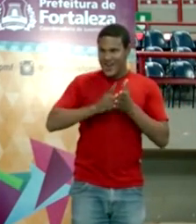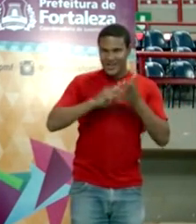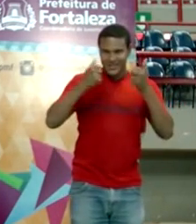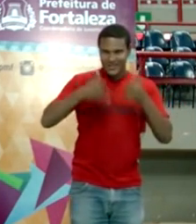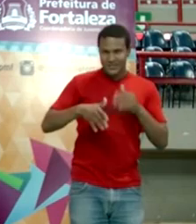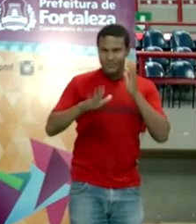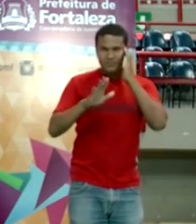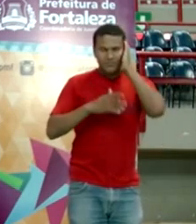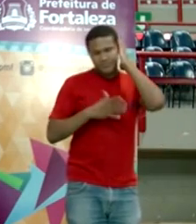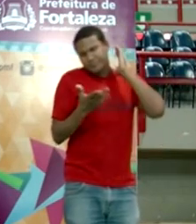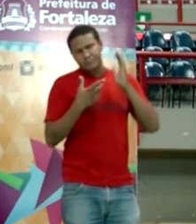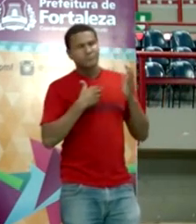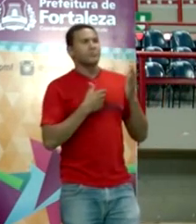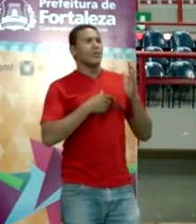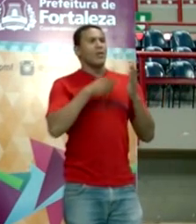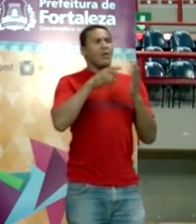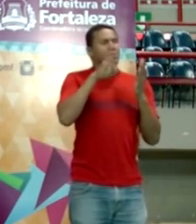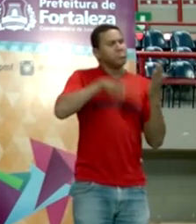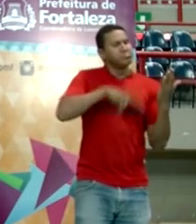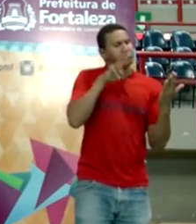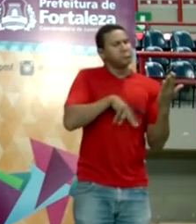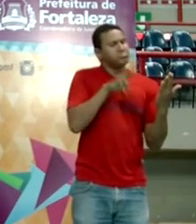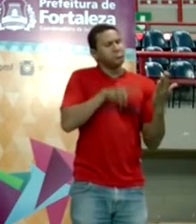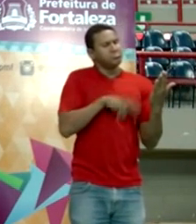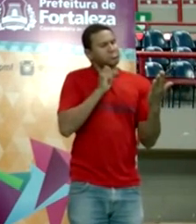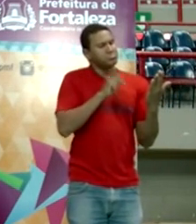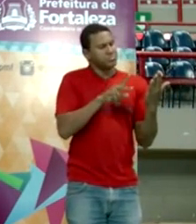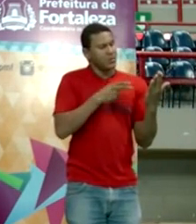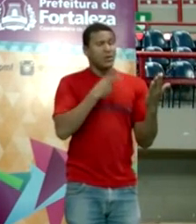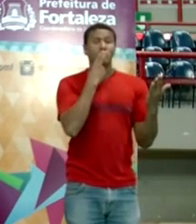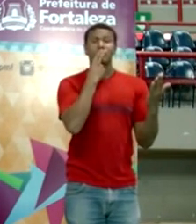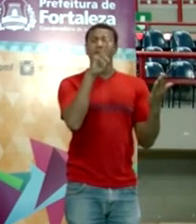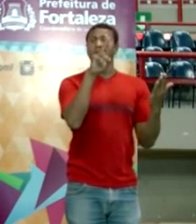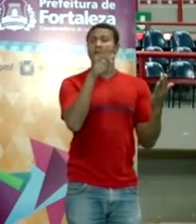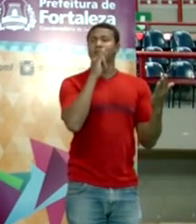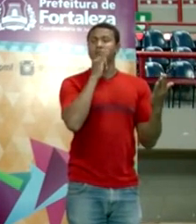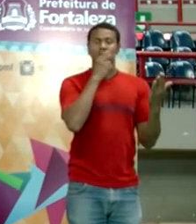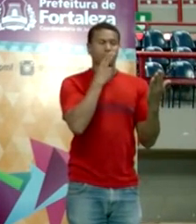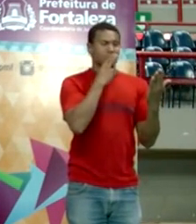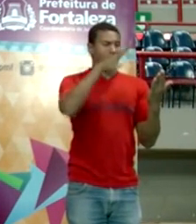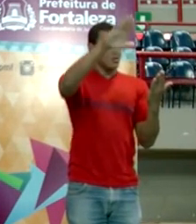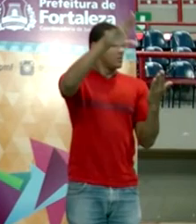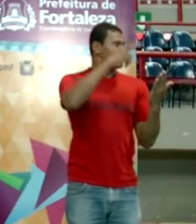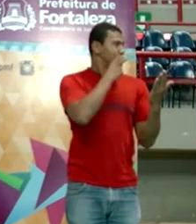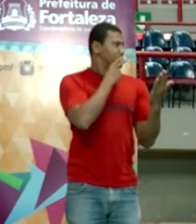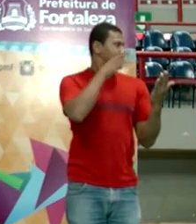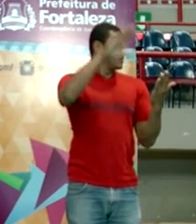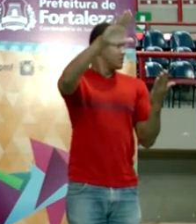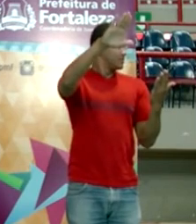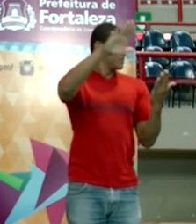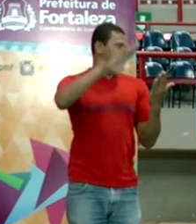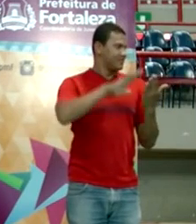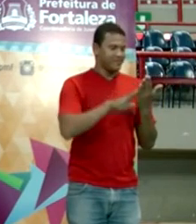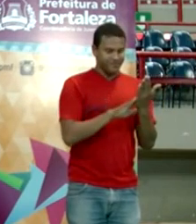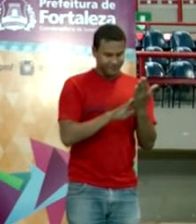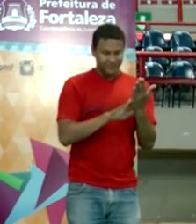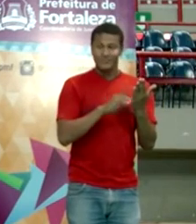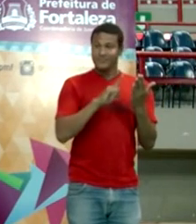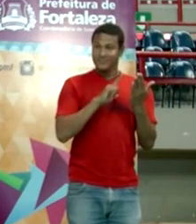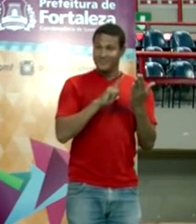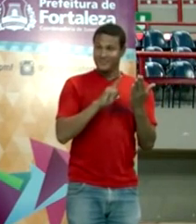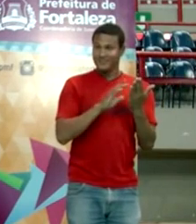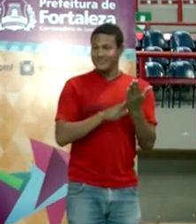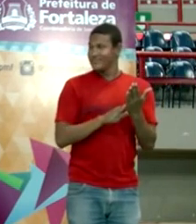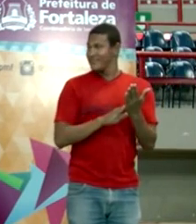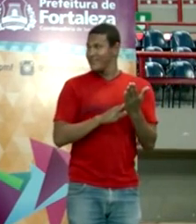lendo aqui. Aí de repente aparece lá, Hitler. Está lá numa coisinha diferente. Se